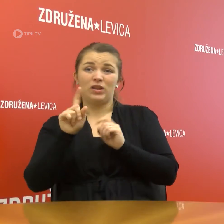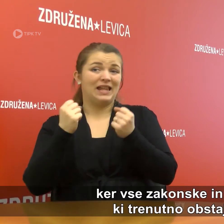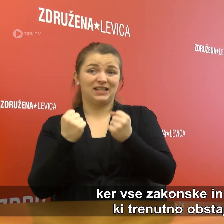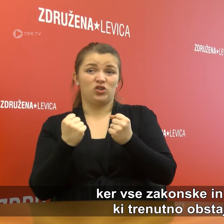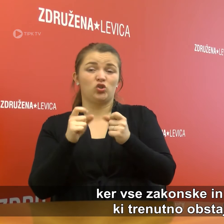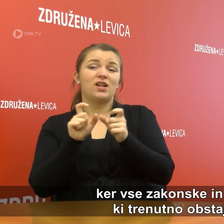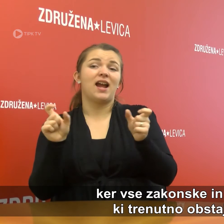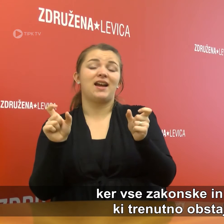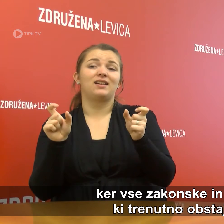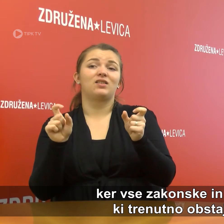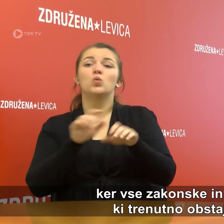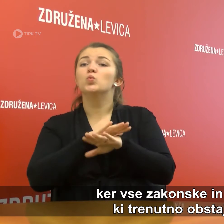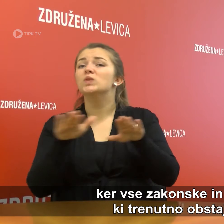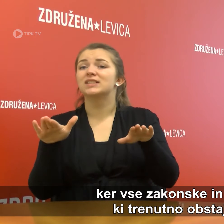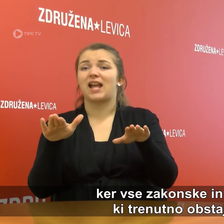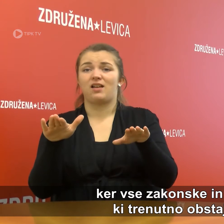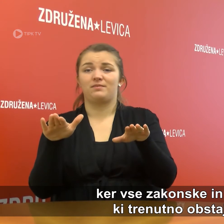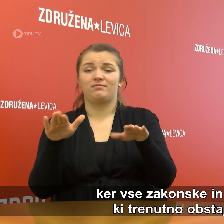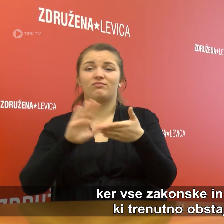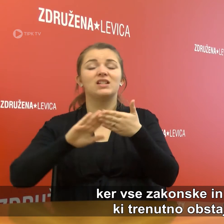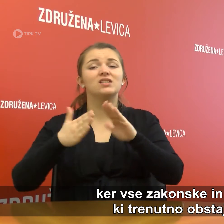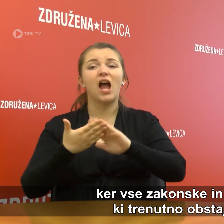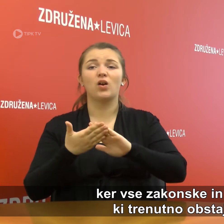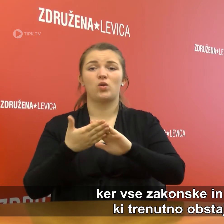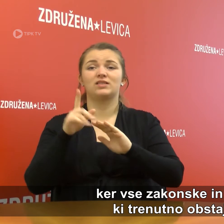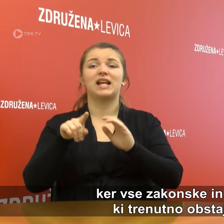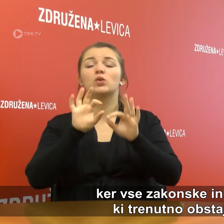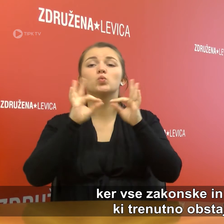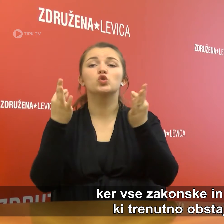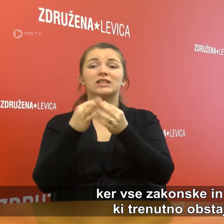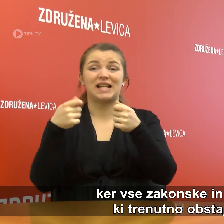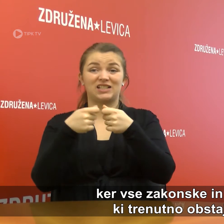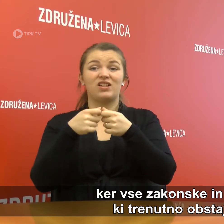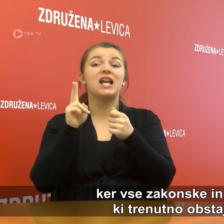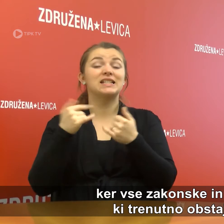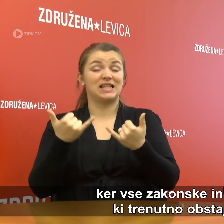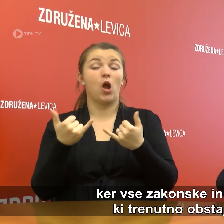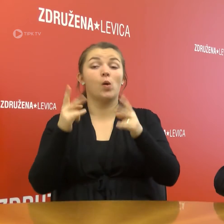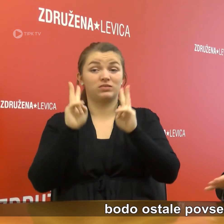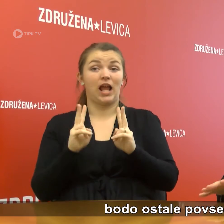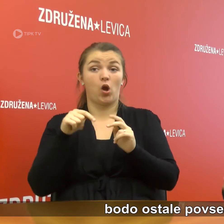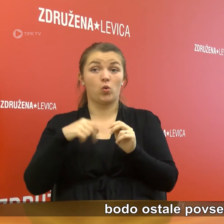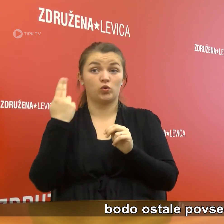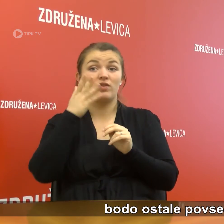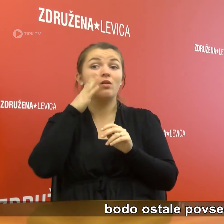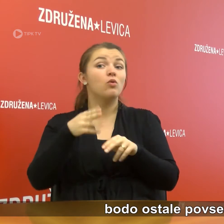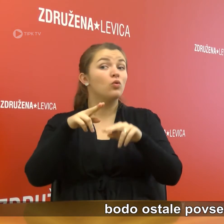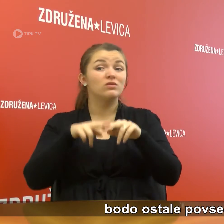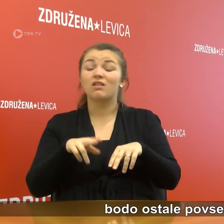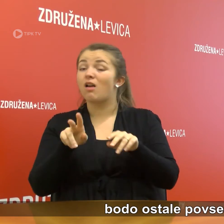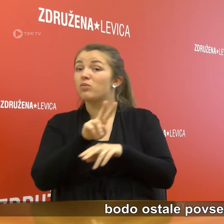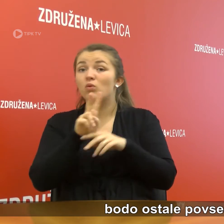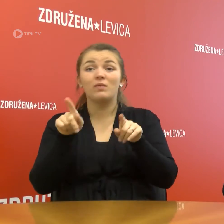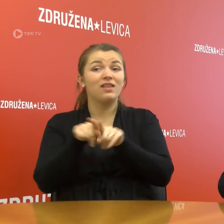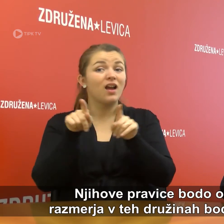drži, ker vse zakonske in družinske zveze, ki trenutno obstajajo v Sloveniji, bodo ostale povsem